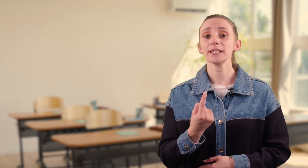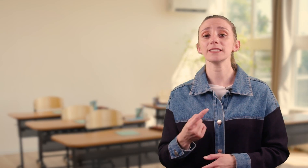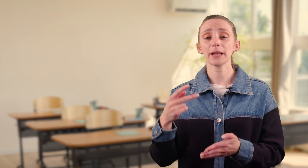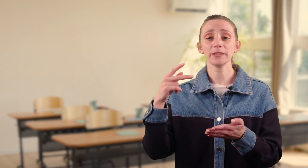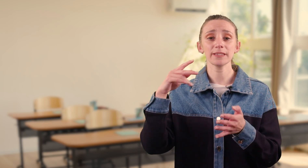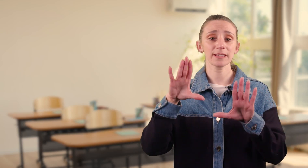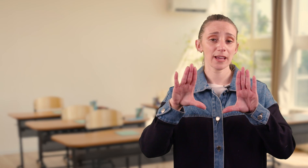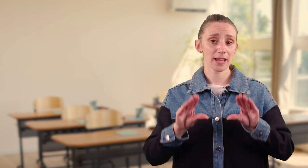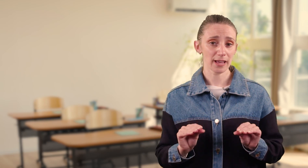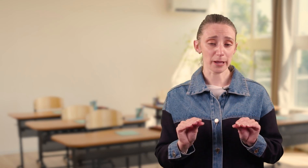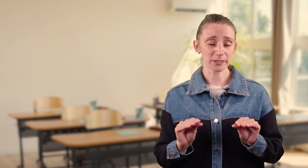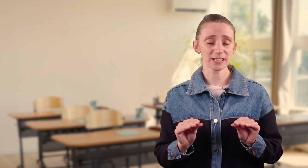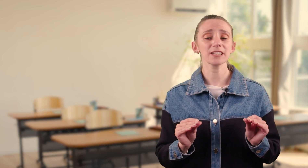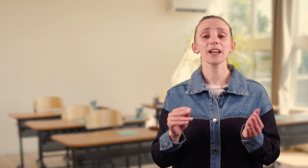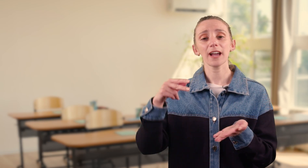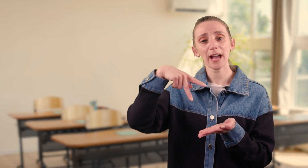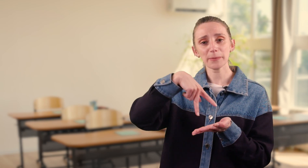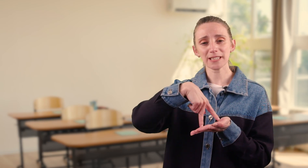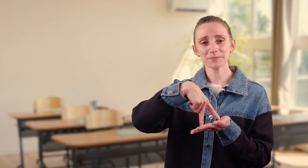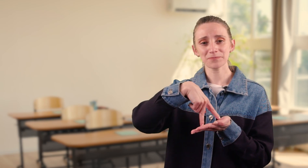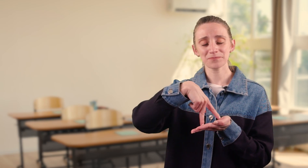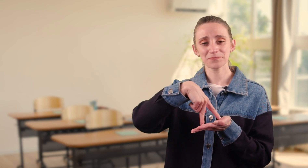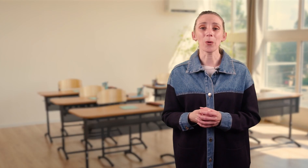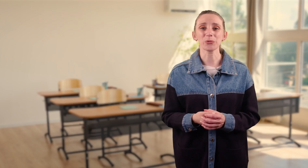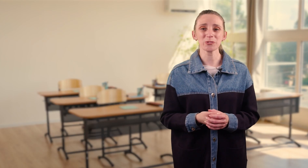Ils habitaient à Paris. On poursuit?